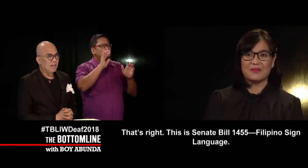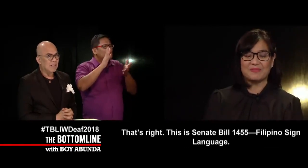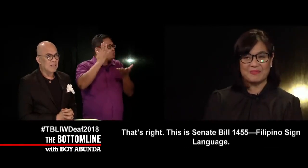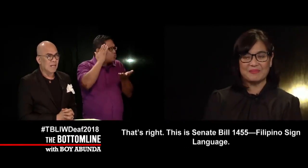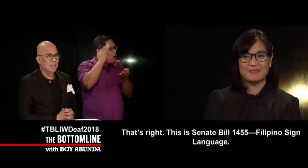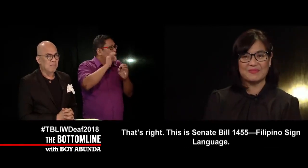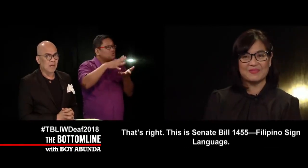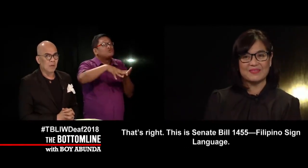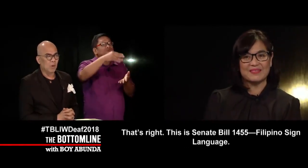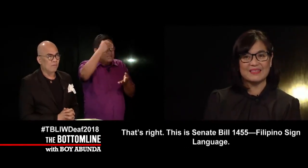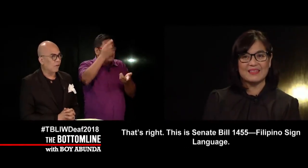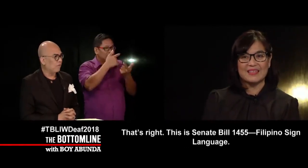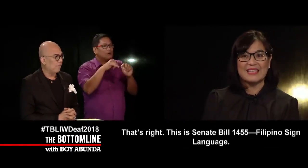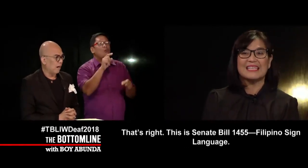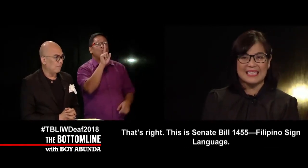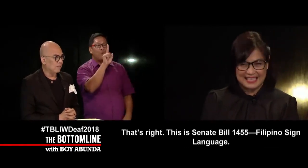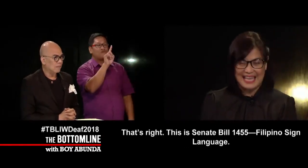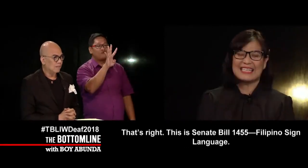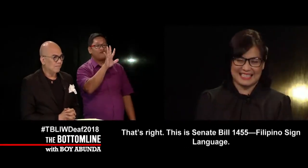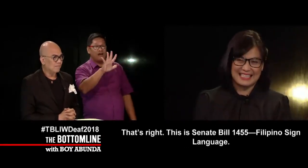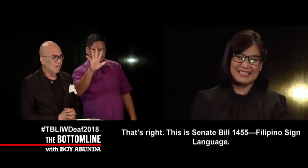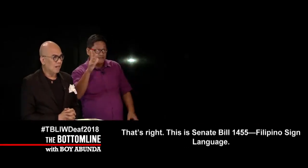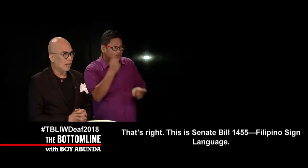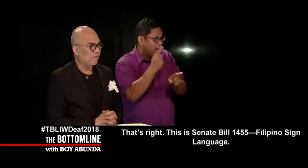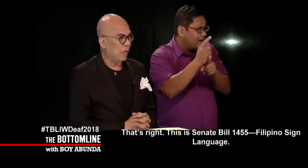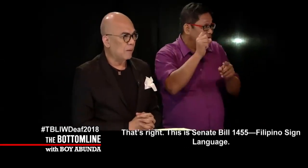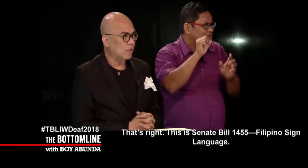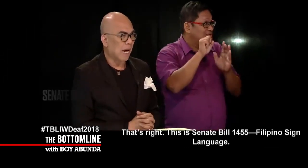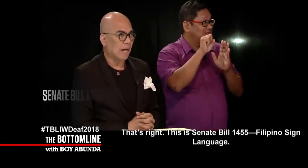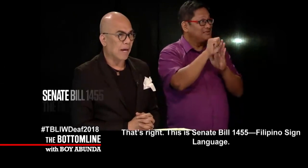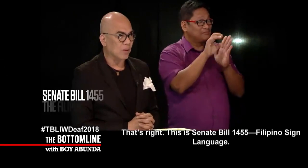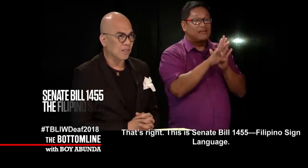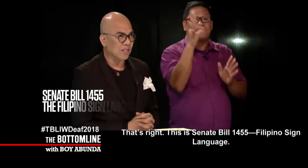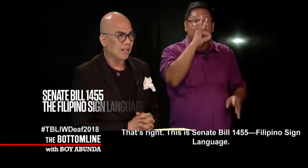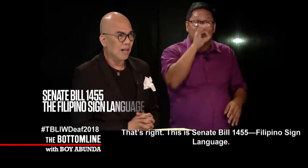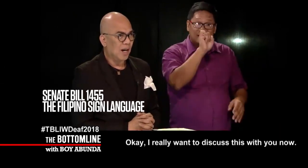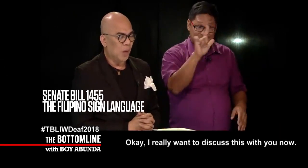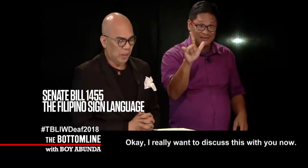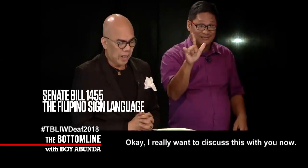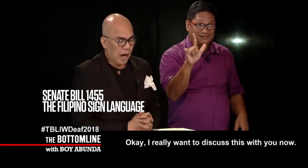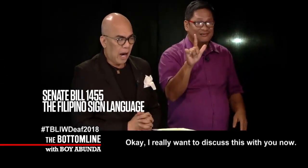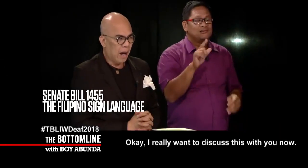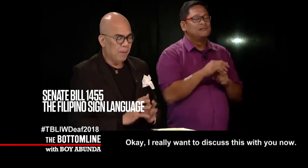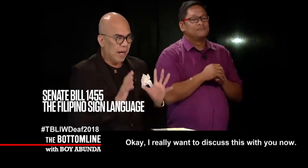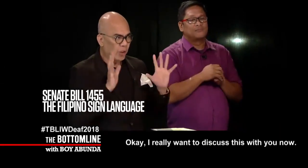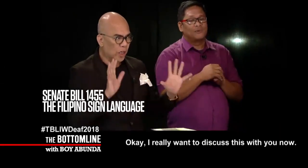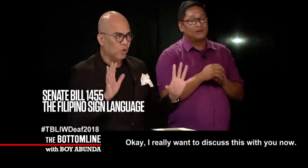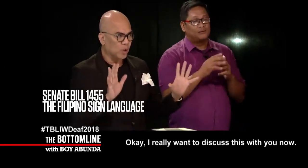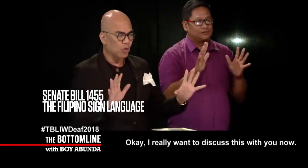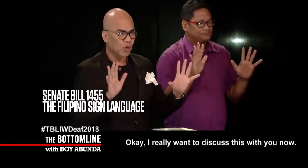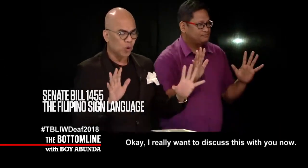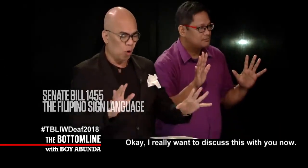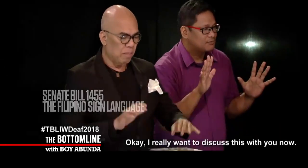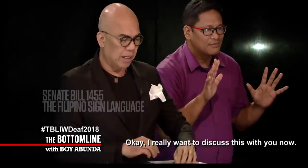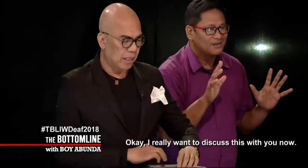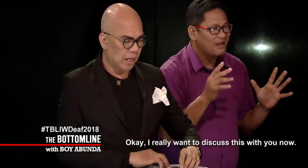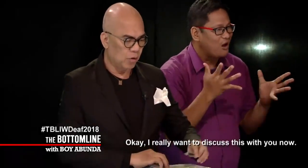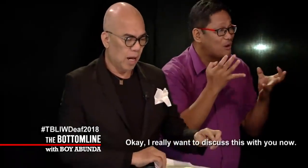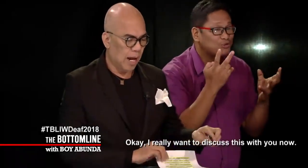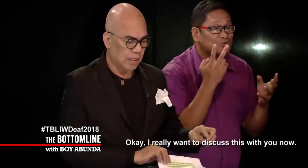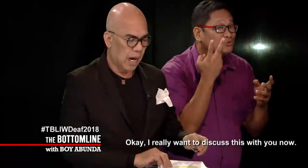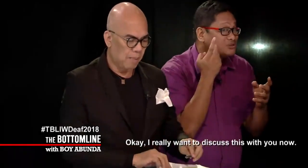tao. This is Senate Bill 1455. Yes. The Filipino Sign Language. Okay. Ito'y gustong-gusto kong